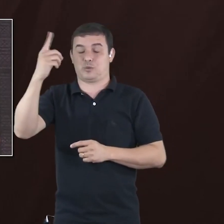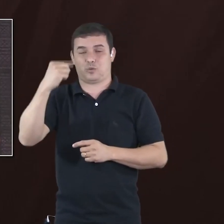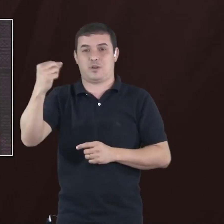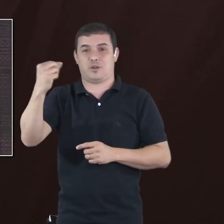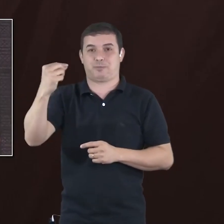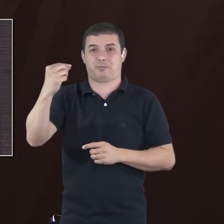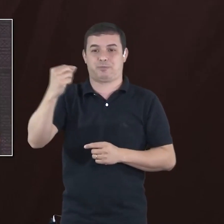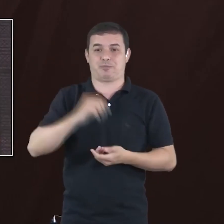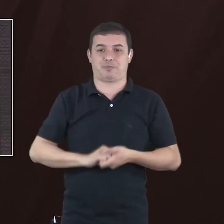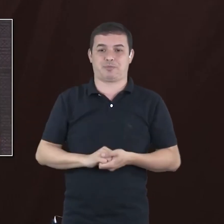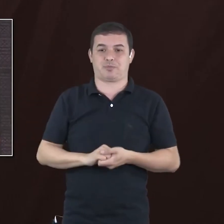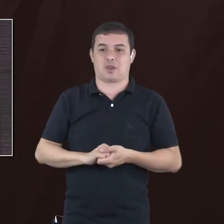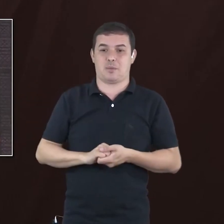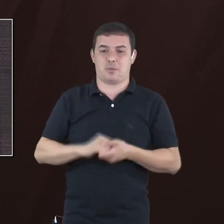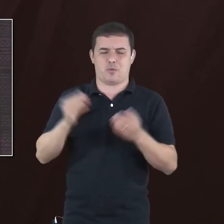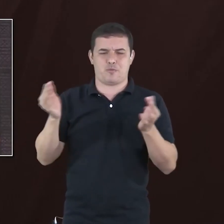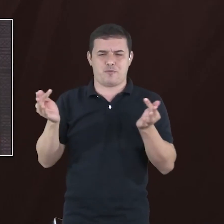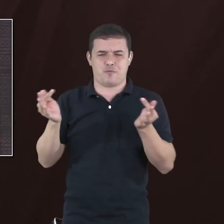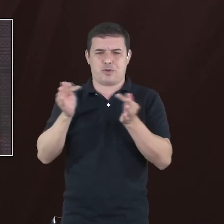para encerrar esta era.